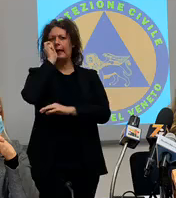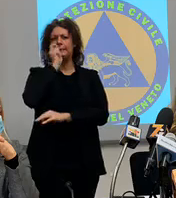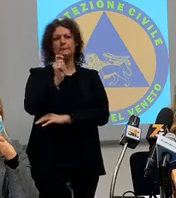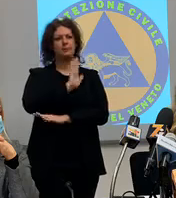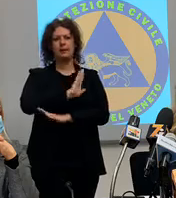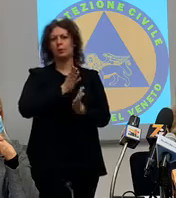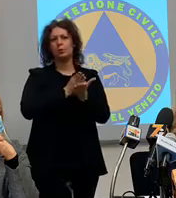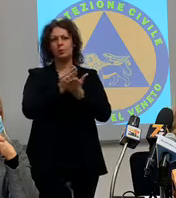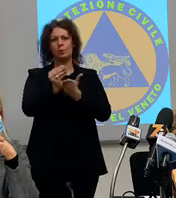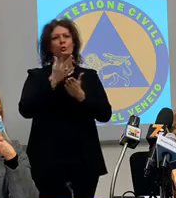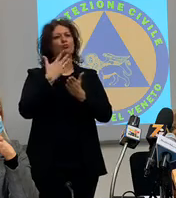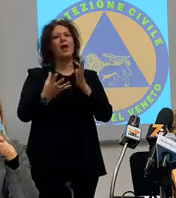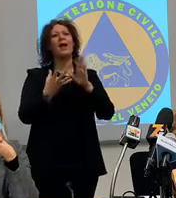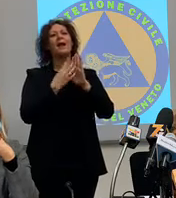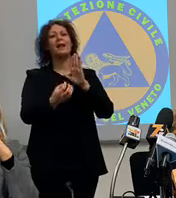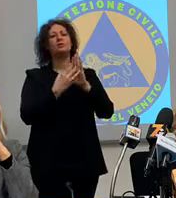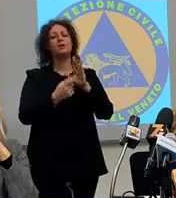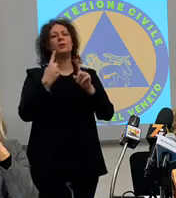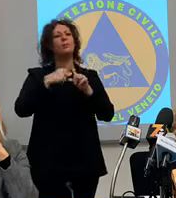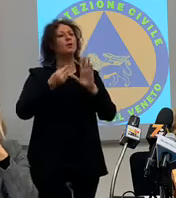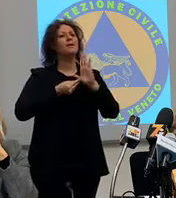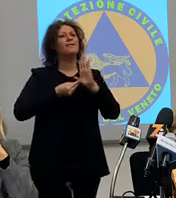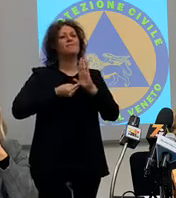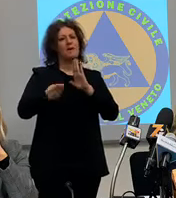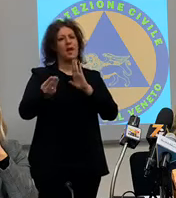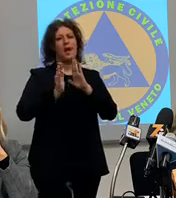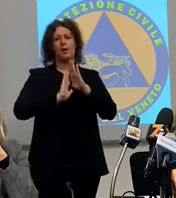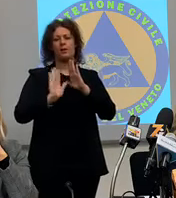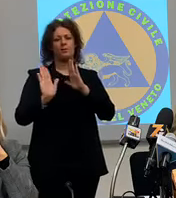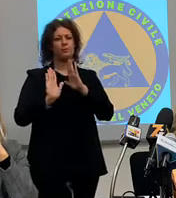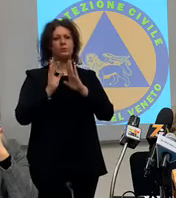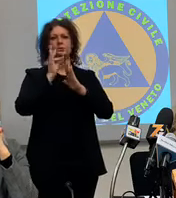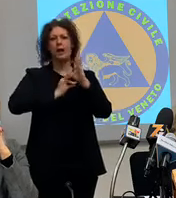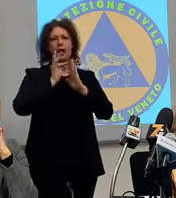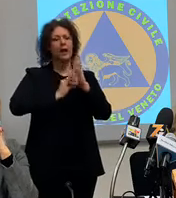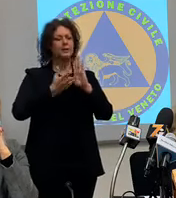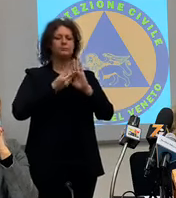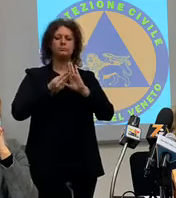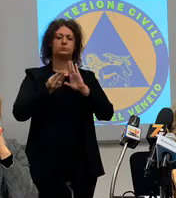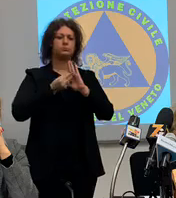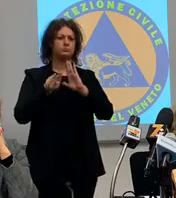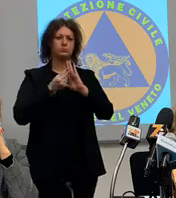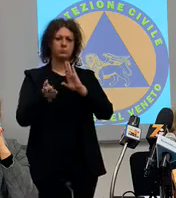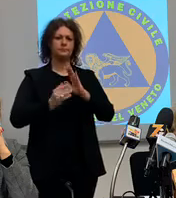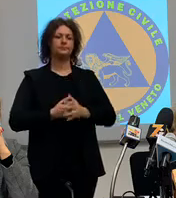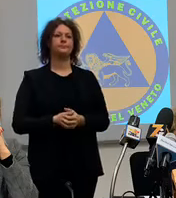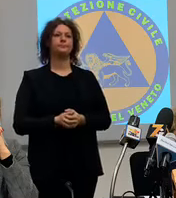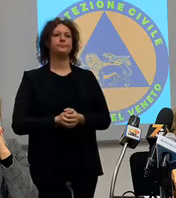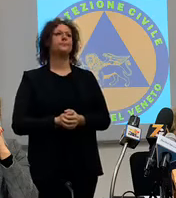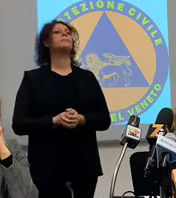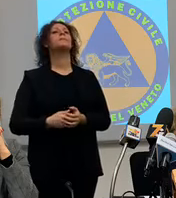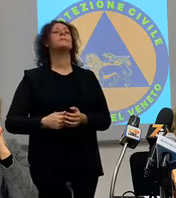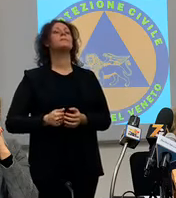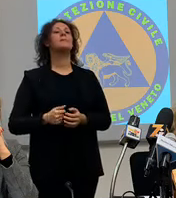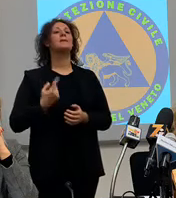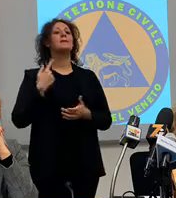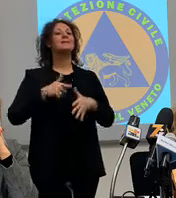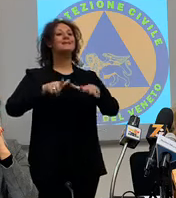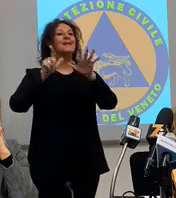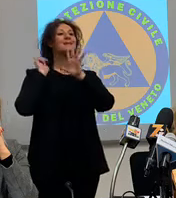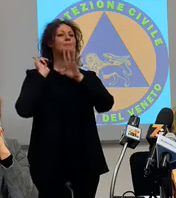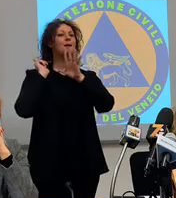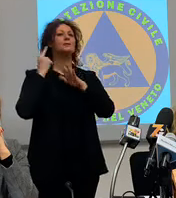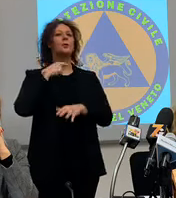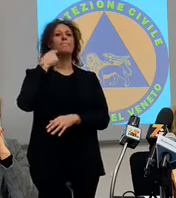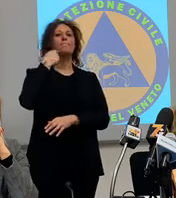viene registrato e inviato anche tutti i nostri invii dei dati il presidente ha detto la settimana scorsa che